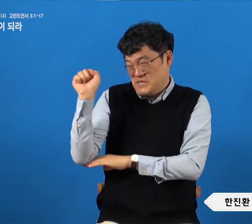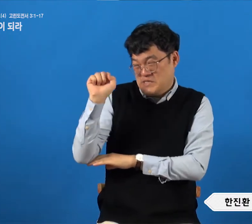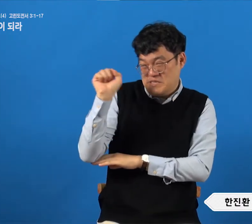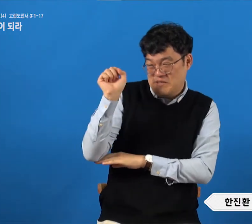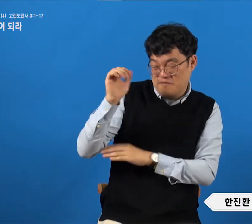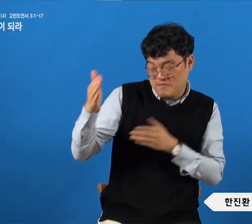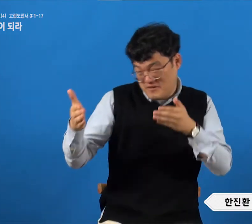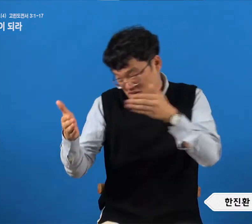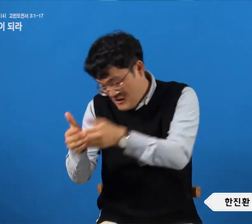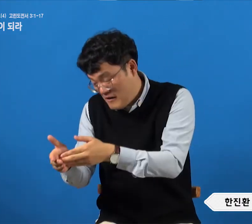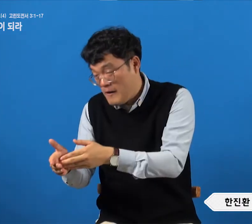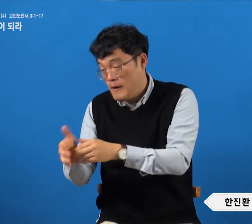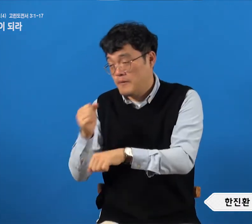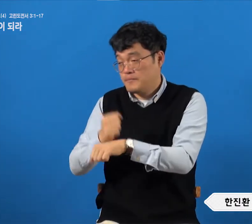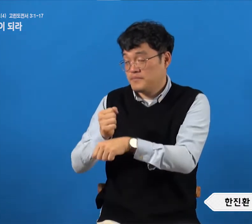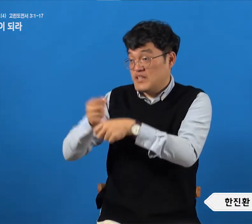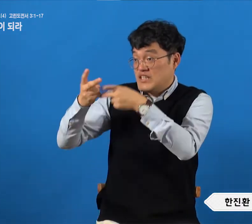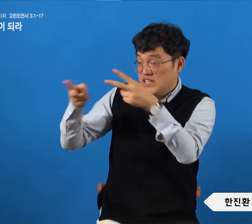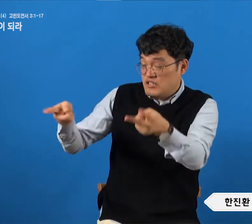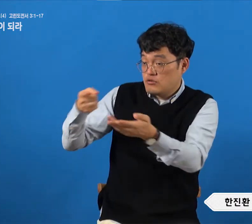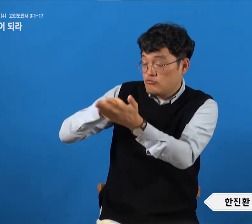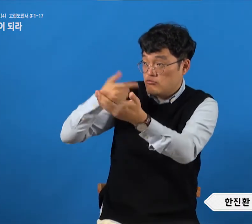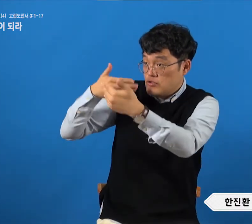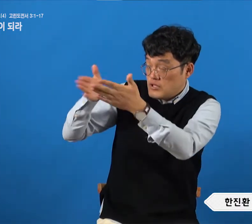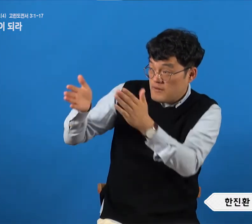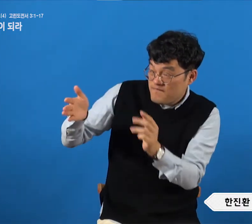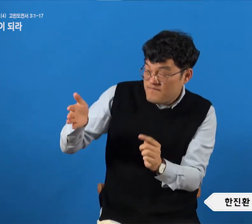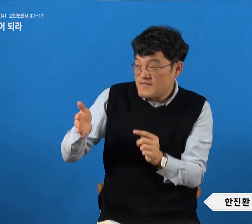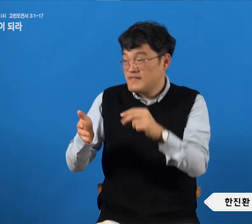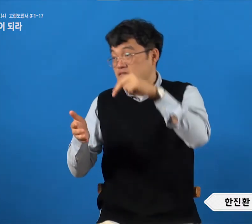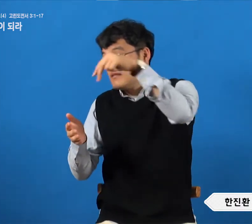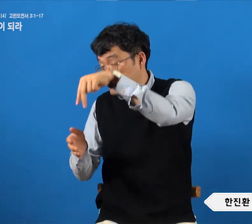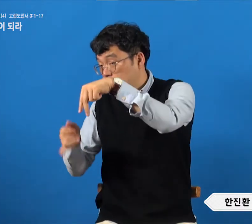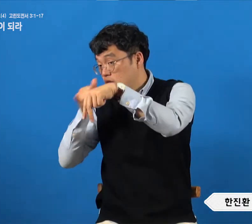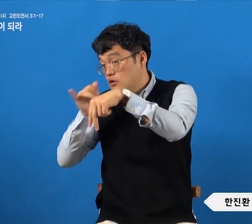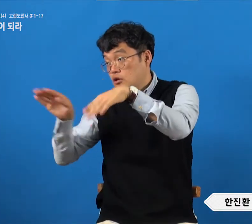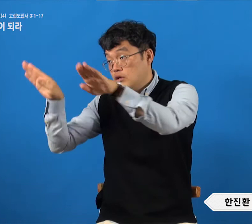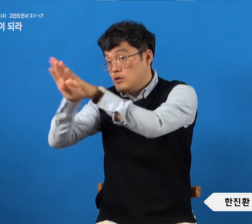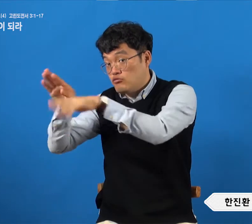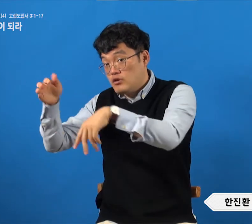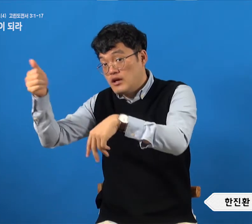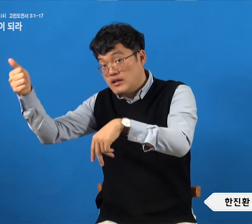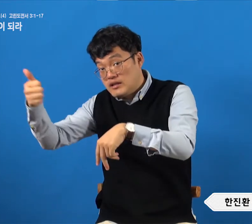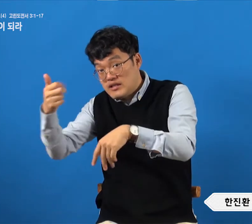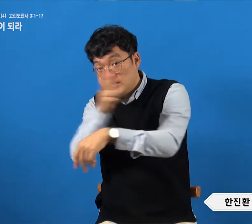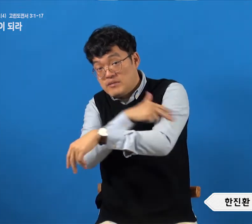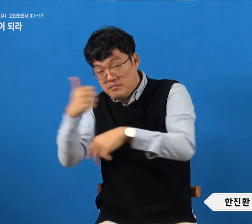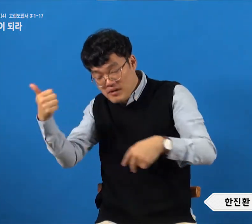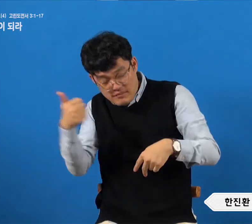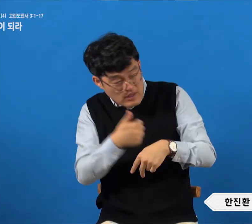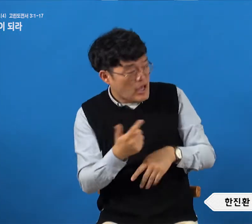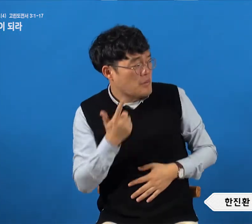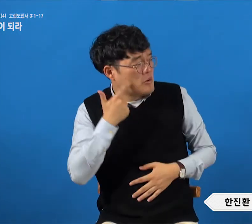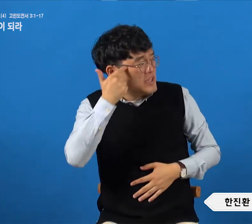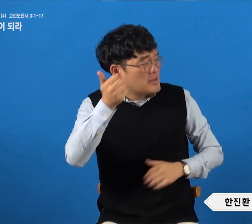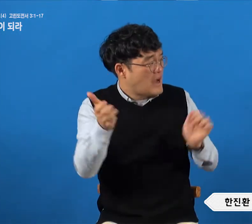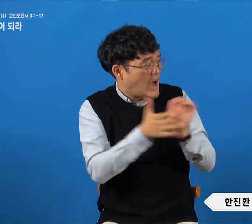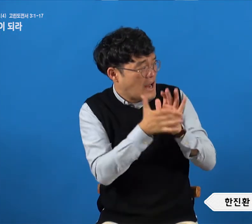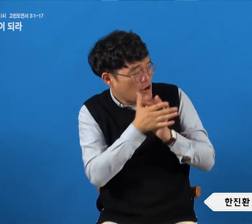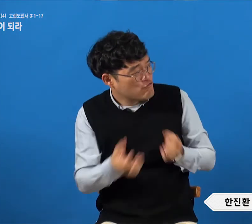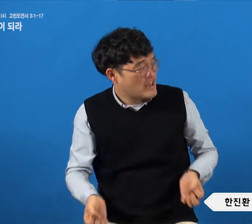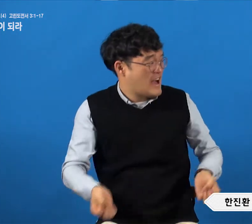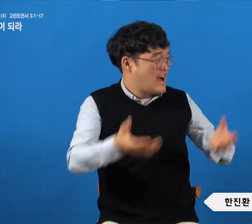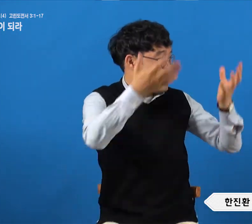병원에 당도했습니다. 2층 수술실로 올라가는데 입구에 그 집사님이 서 있다가 목사님을 보더니,